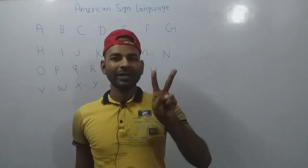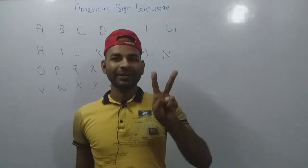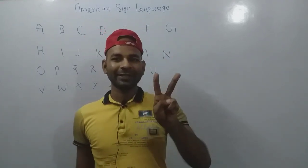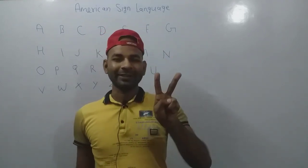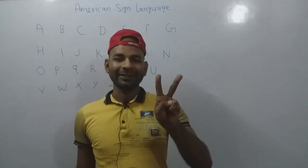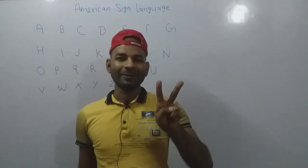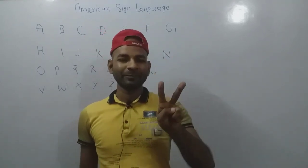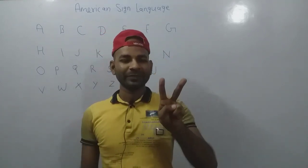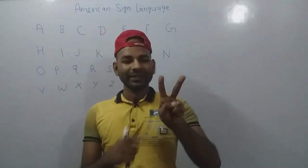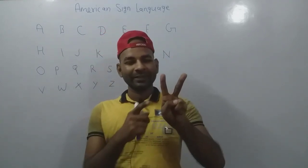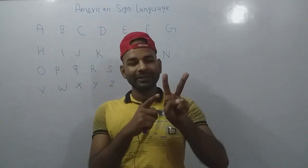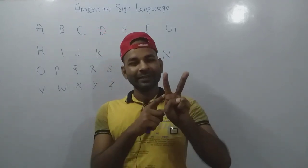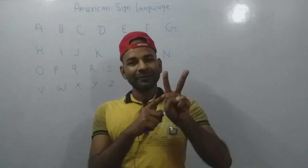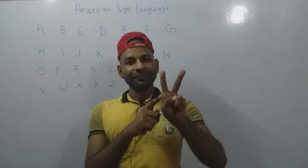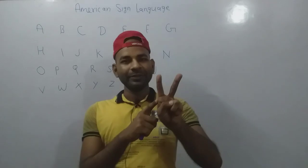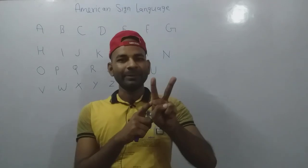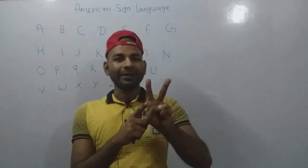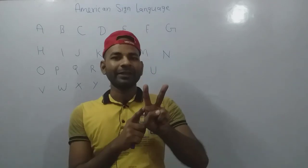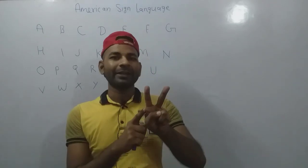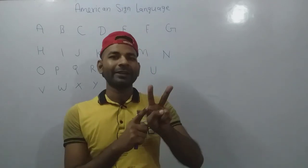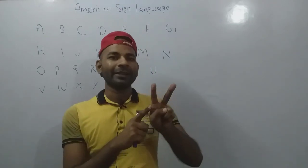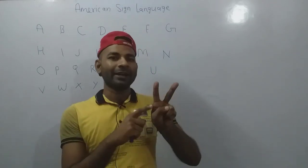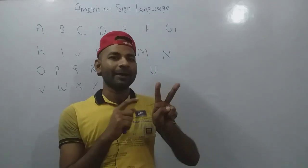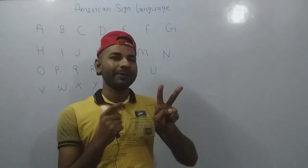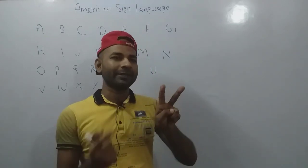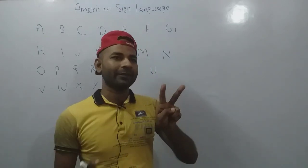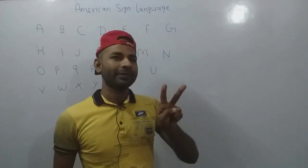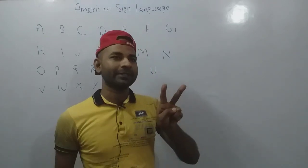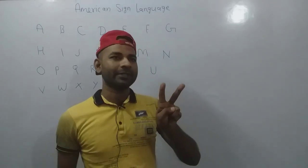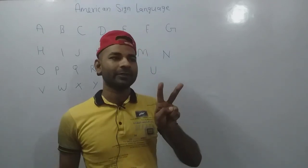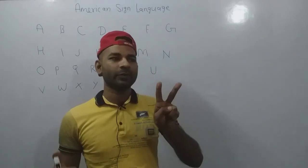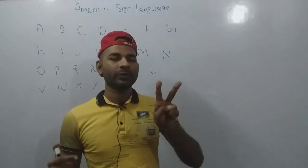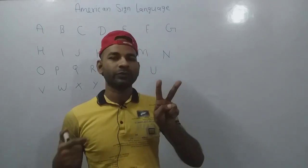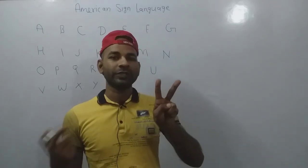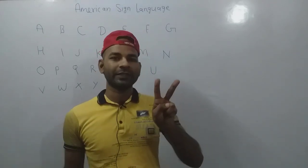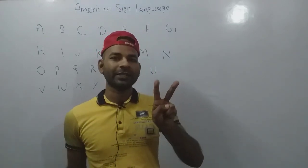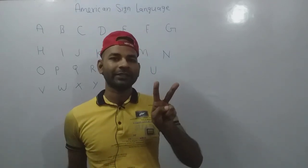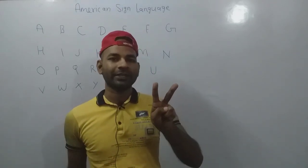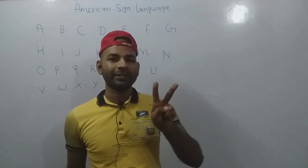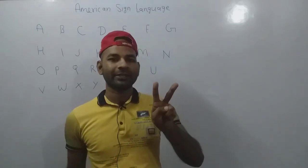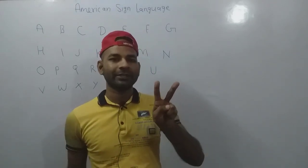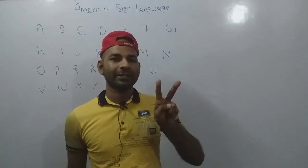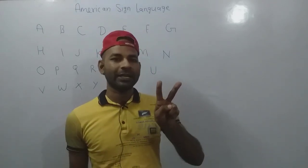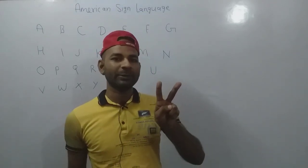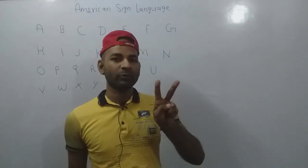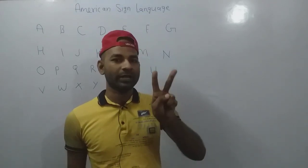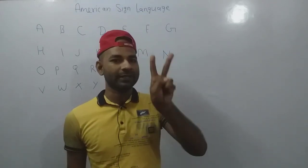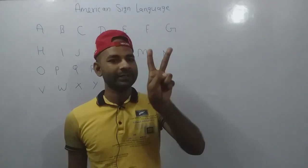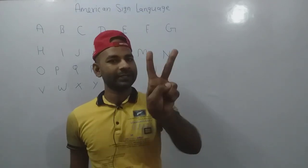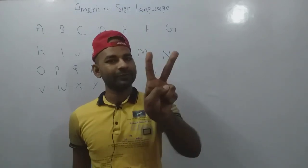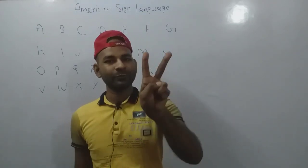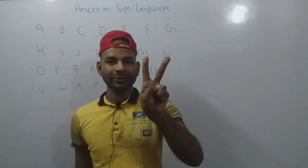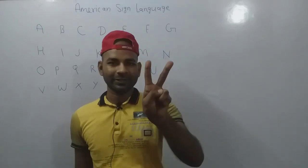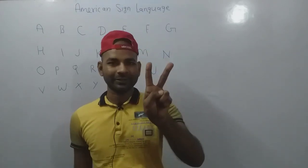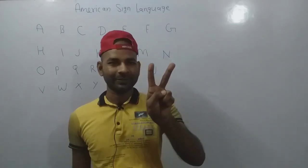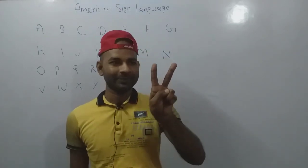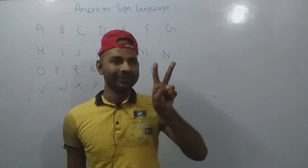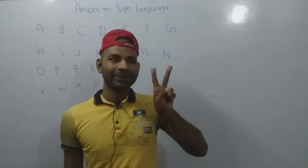आ रहा है, वी में आपने देखा होगा जैसे कोई कुछ जीत के आता है या कहीं पे लोग ऐसे करके फोटो खिंचाते हैं,